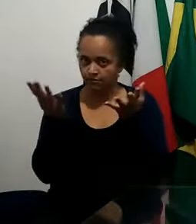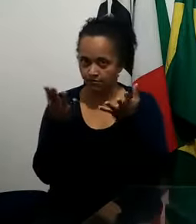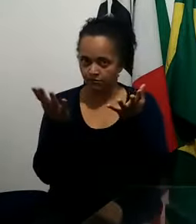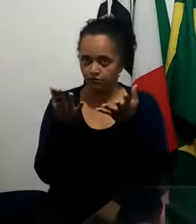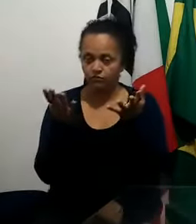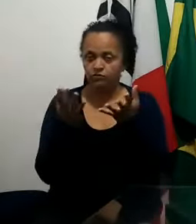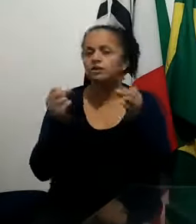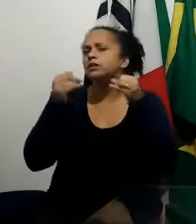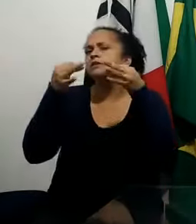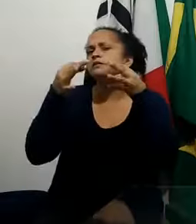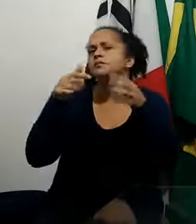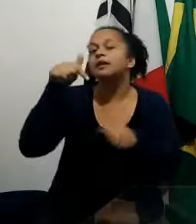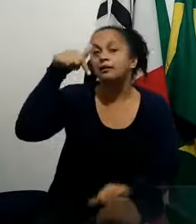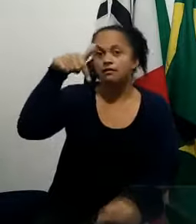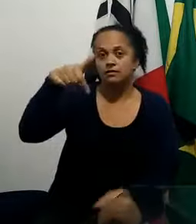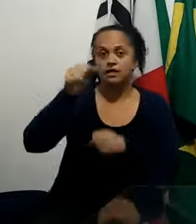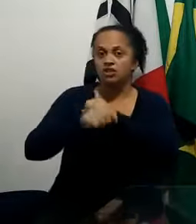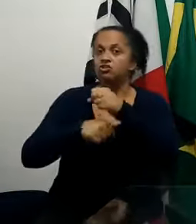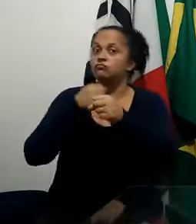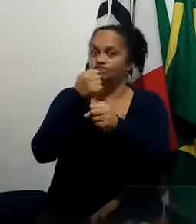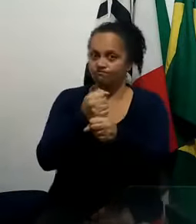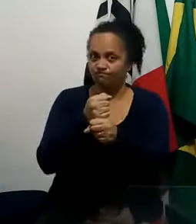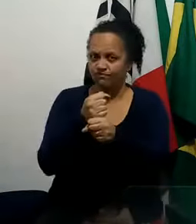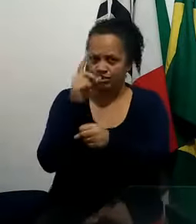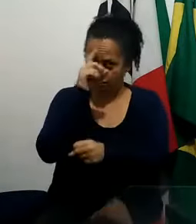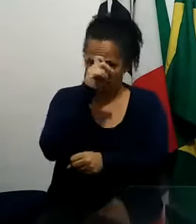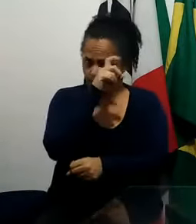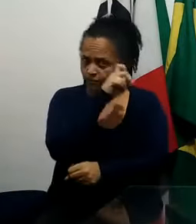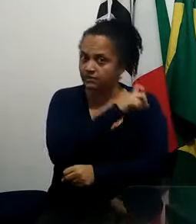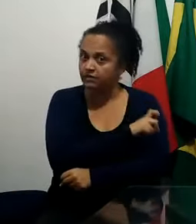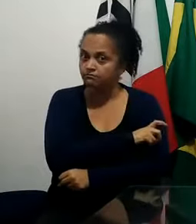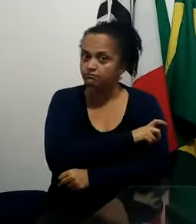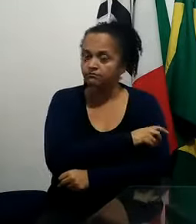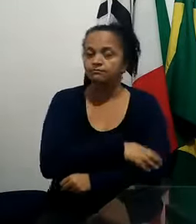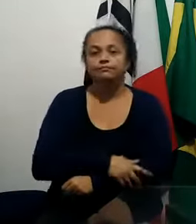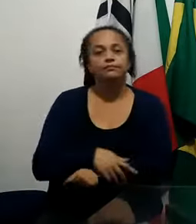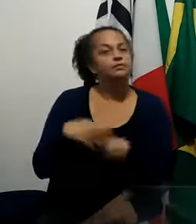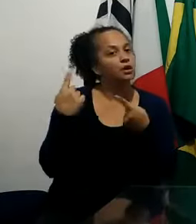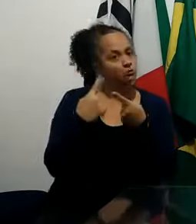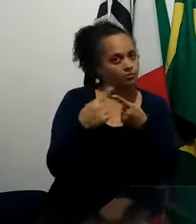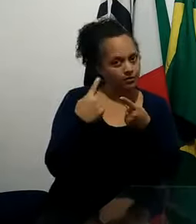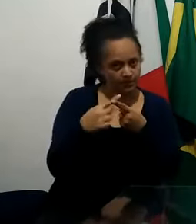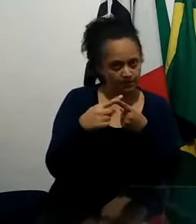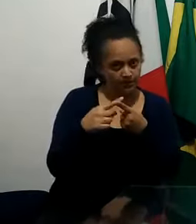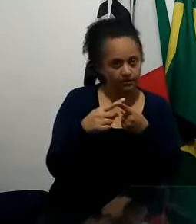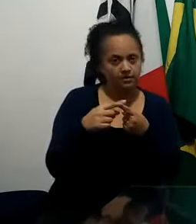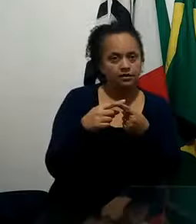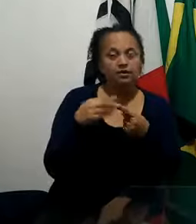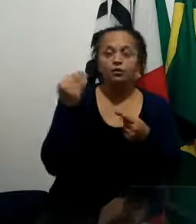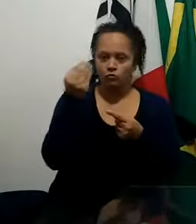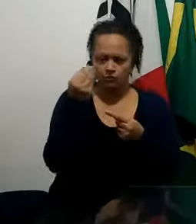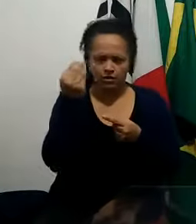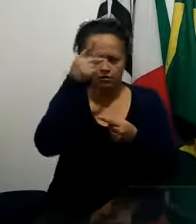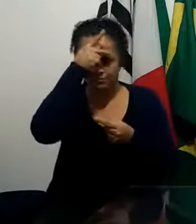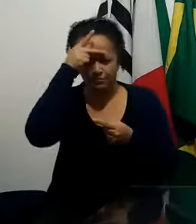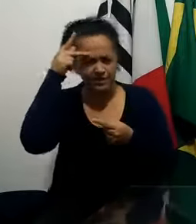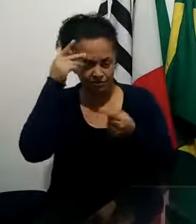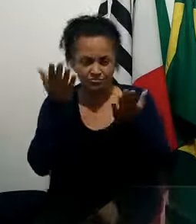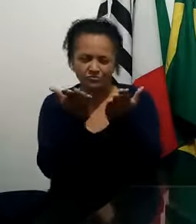sobre os 7 anos da grande tribulação. Porque enquanto a noiva de Cristo, enquanto